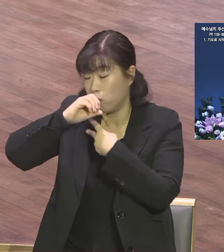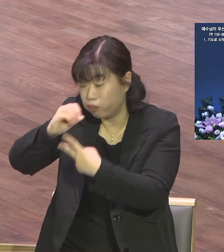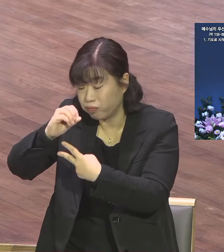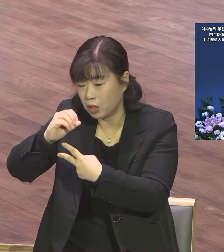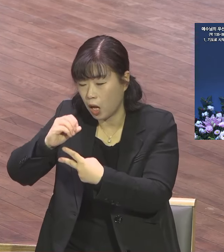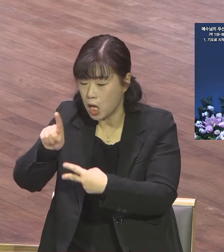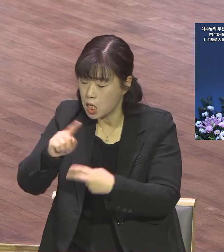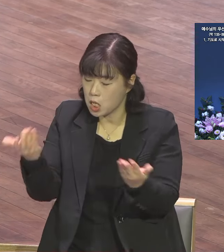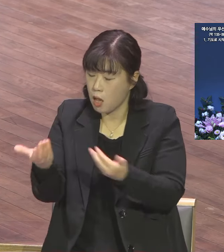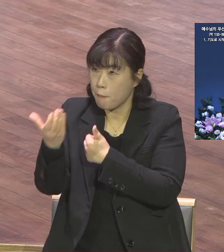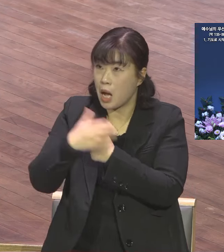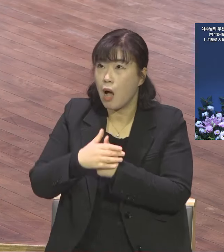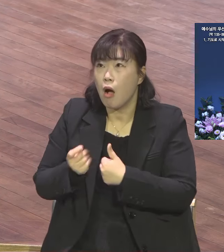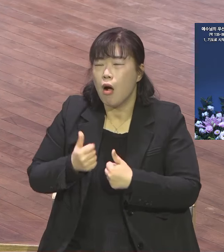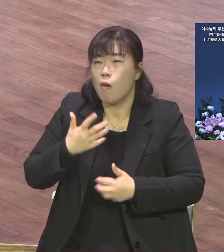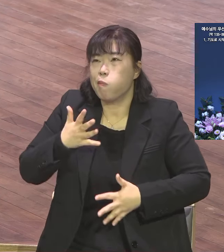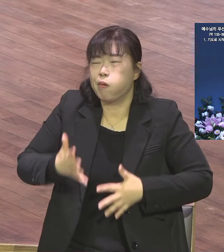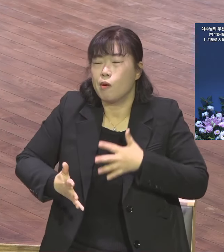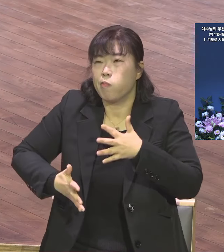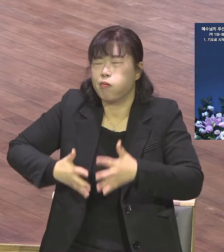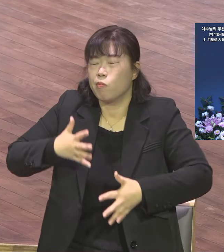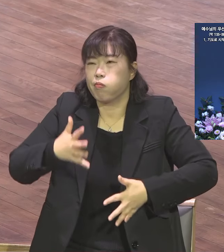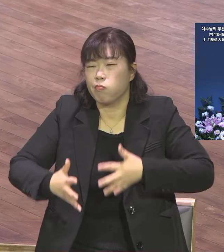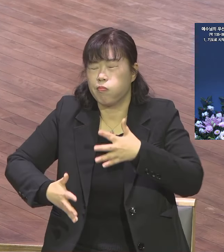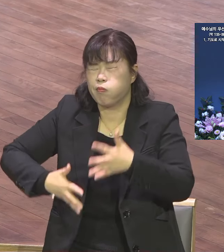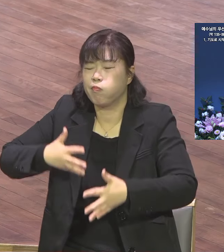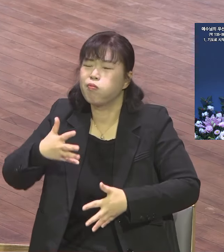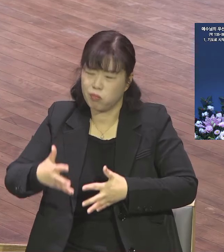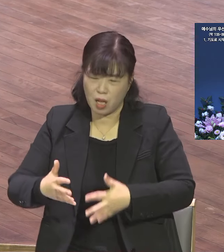없어서 무시기도지요. 딱 무시기도 들어가요, 그다.